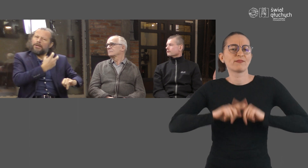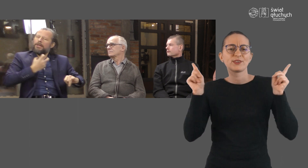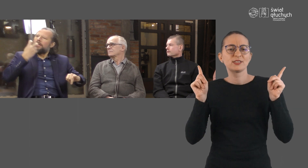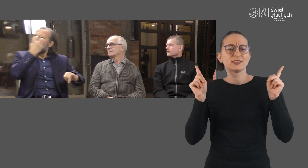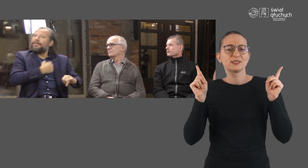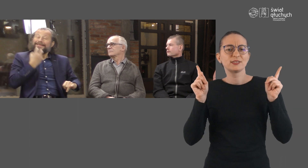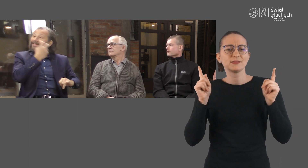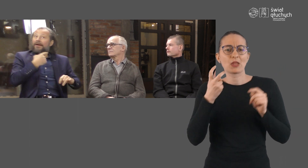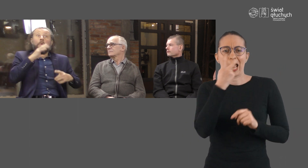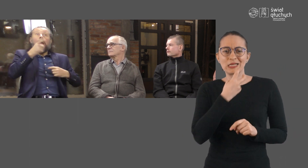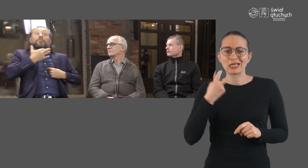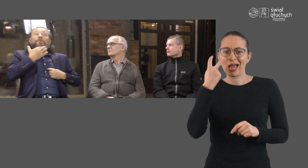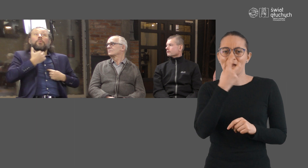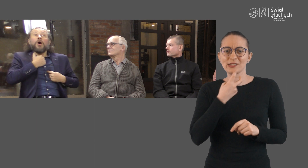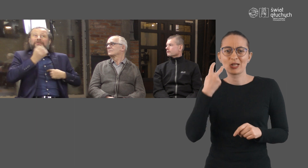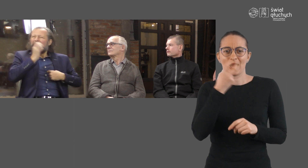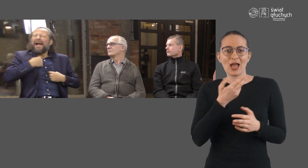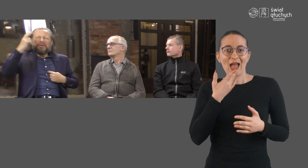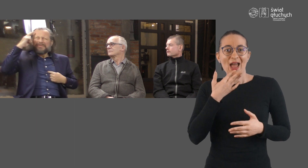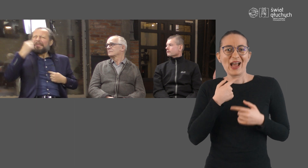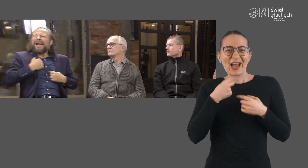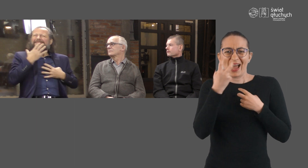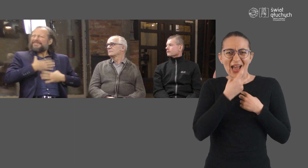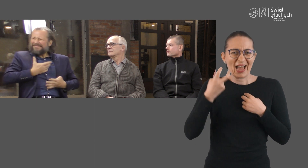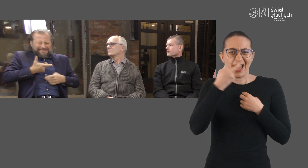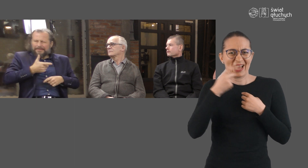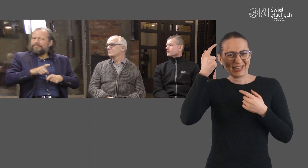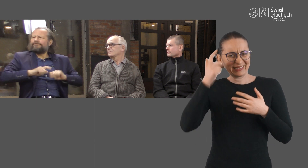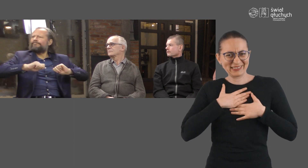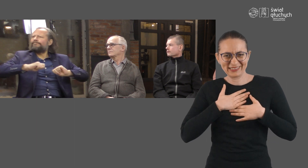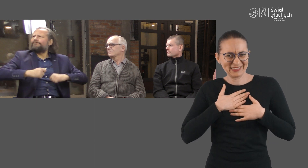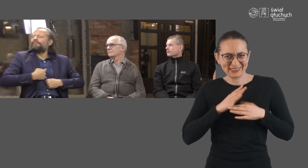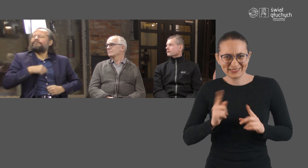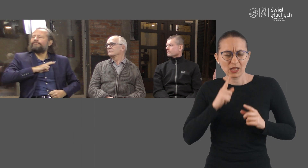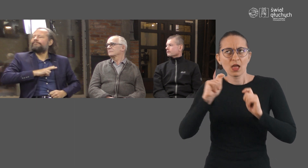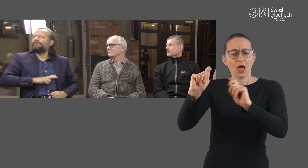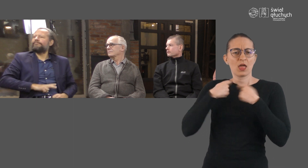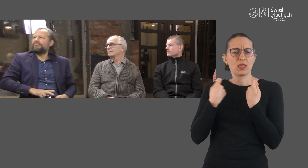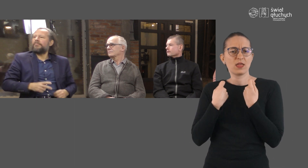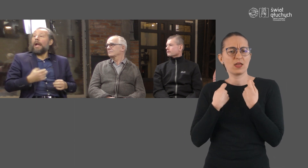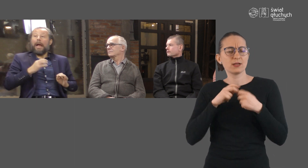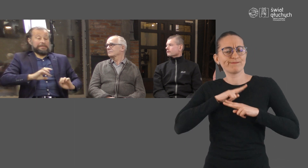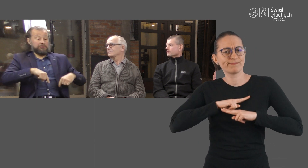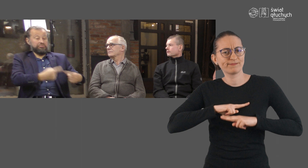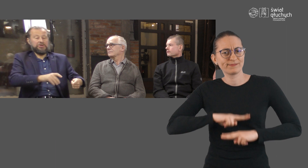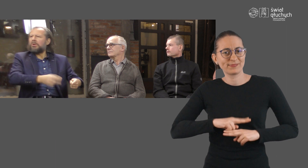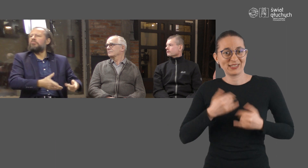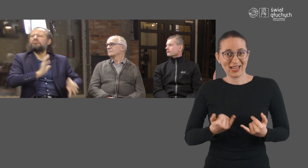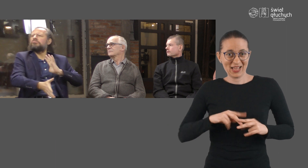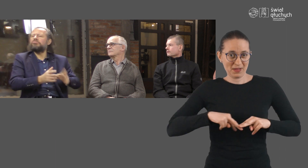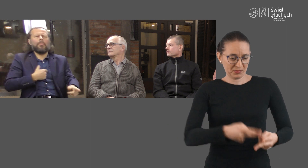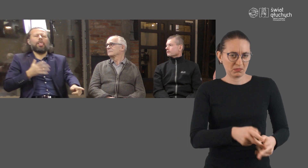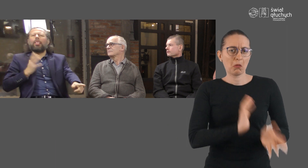Kiedyś było zupełnie inaczej. Cały czas kazali się nam wypowiadać oralnie. No to było bardzo trudne. Zmuszano